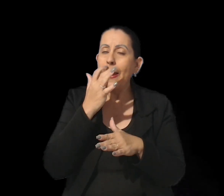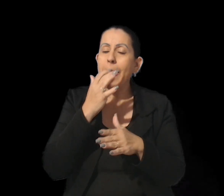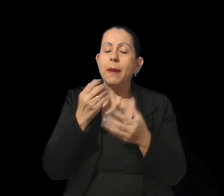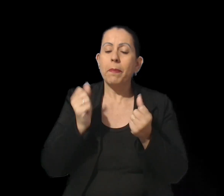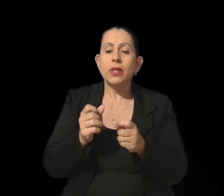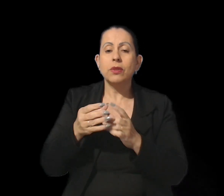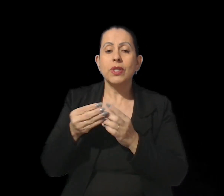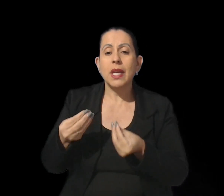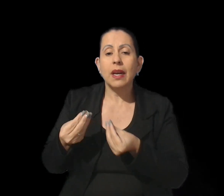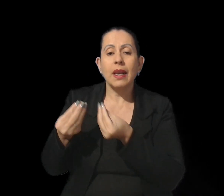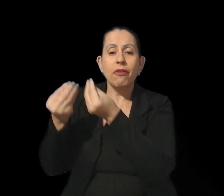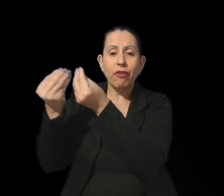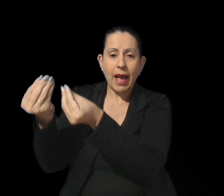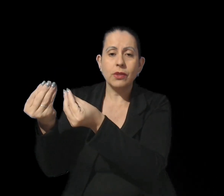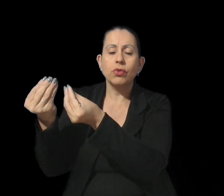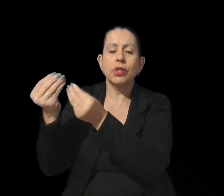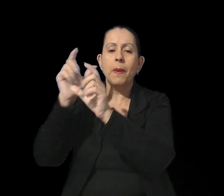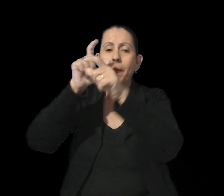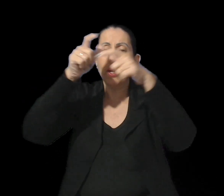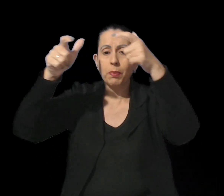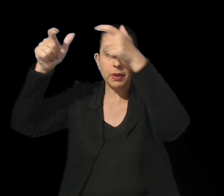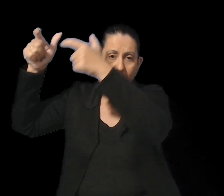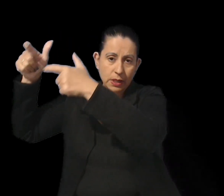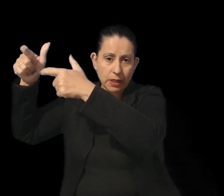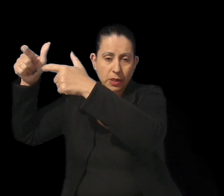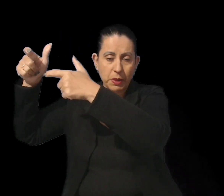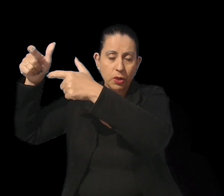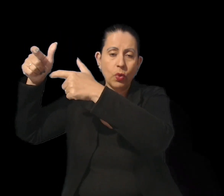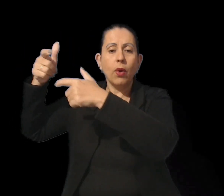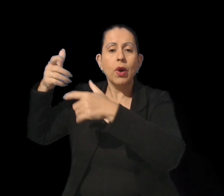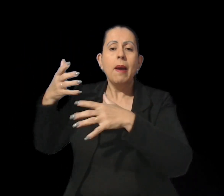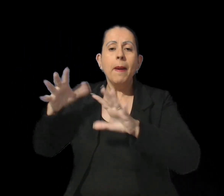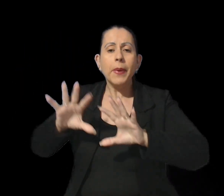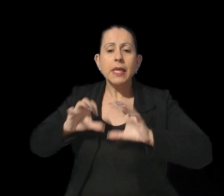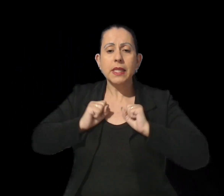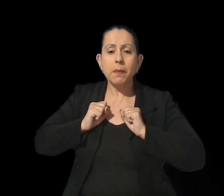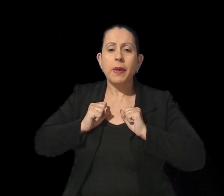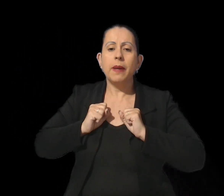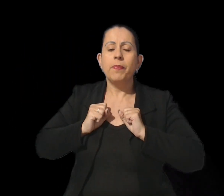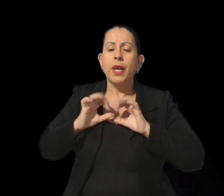que possam ser levados para o plano espiritual para receber